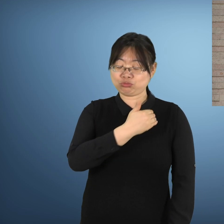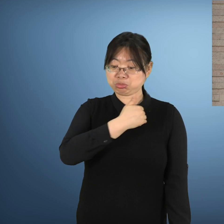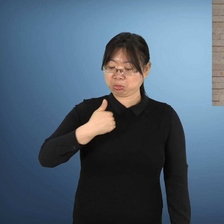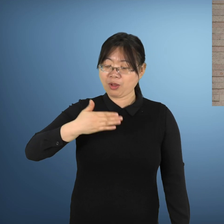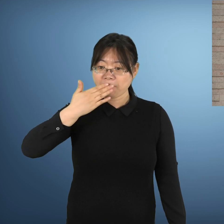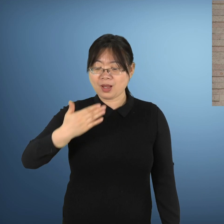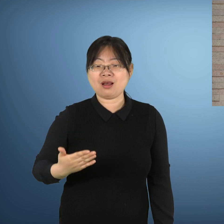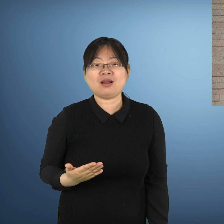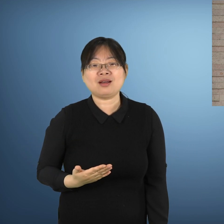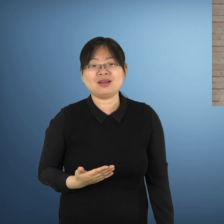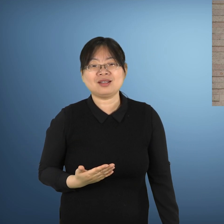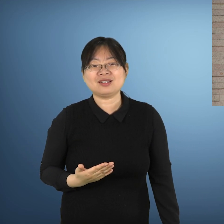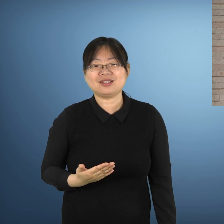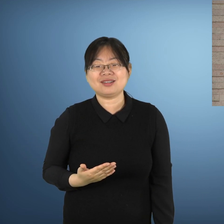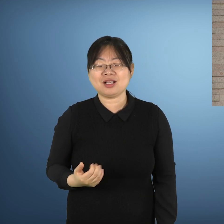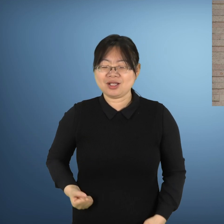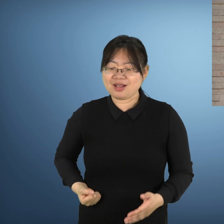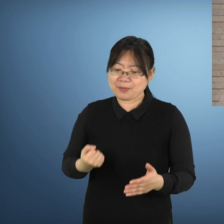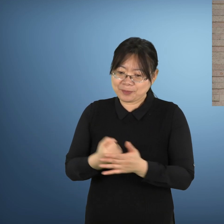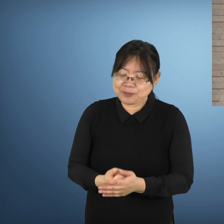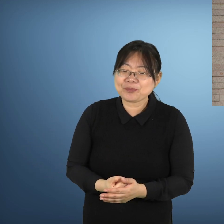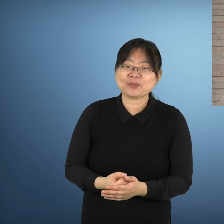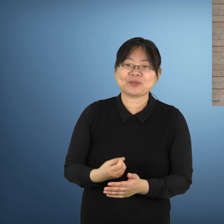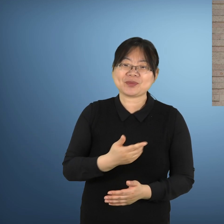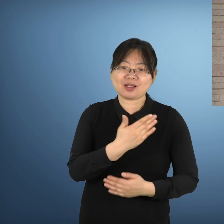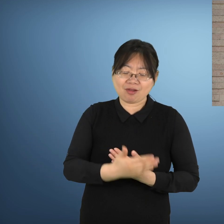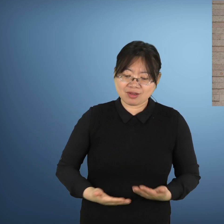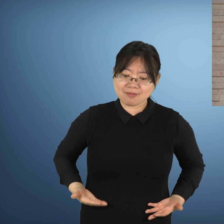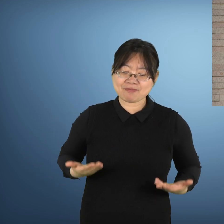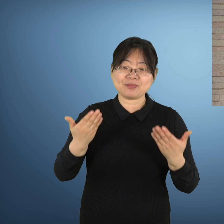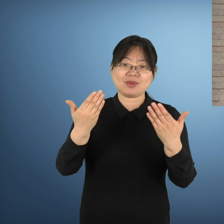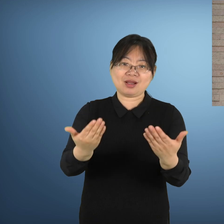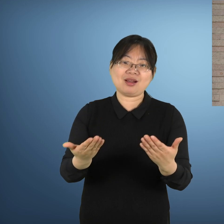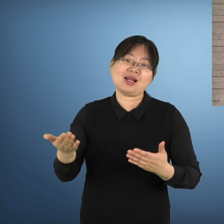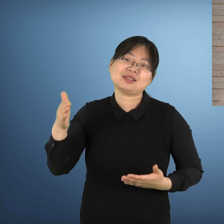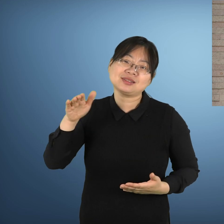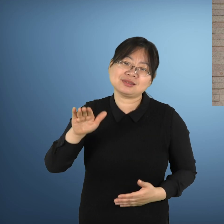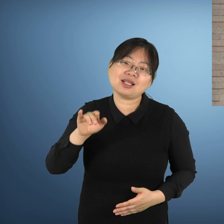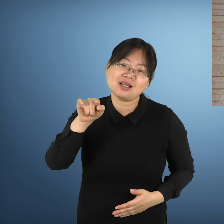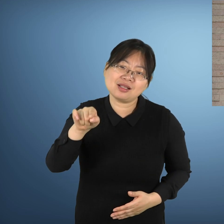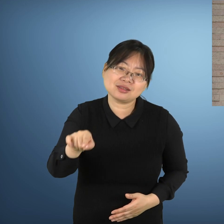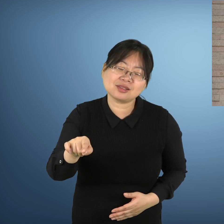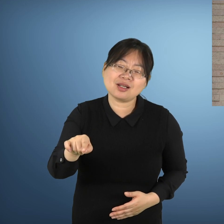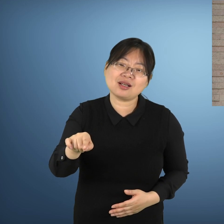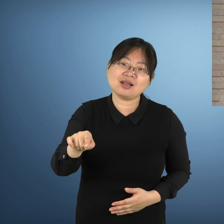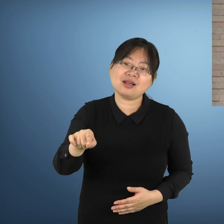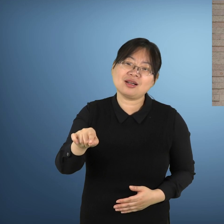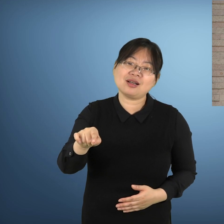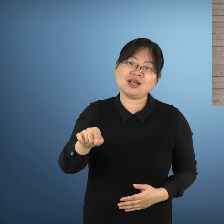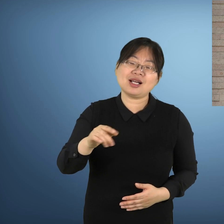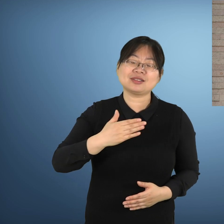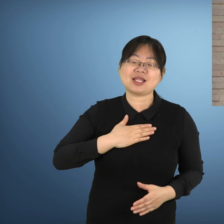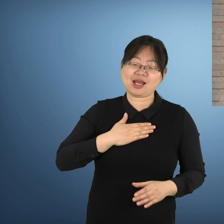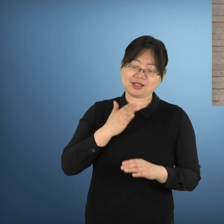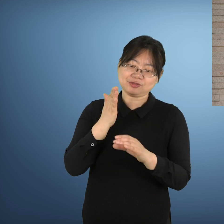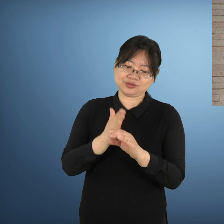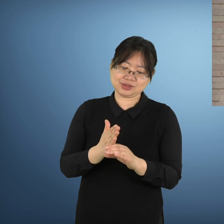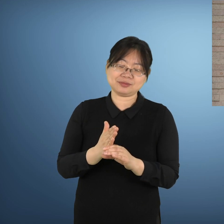혼장담하고 결단하고 결심하고 헌신하고. 그런데 그것이 전부 자가